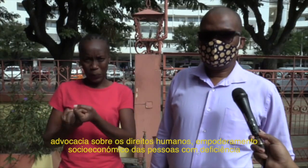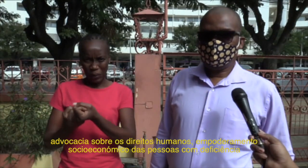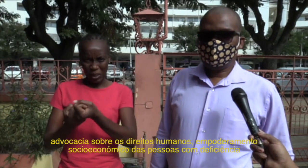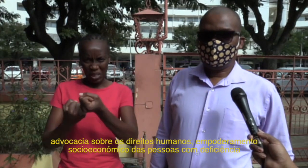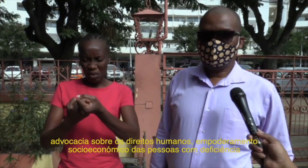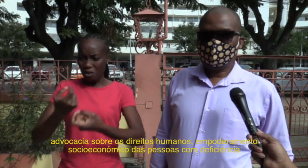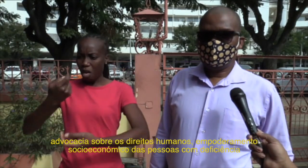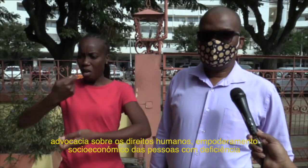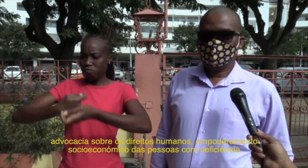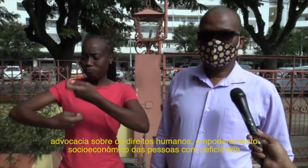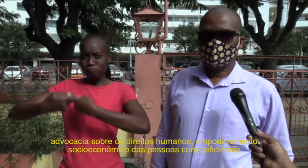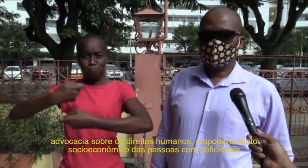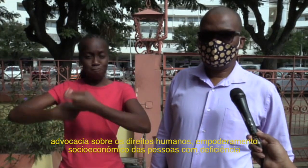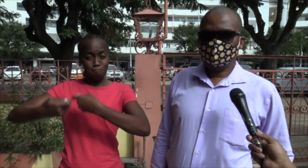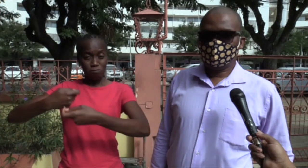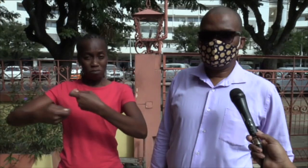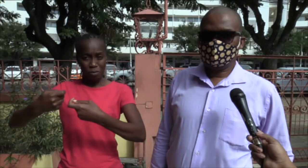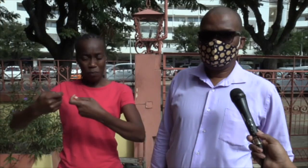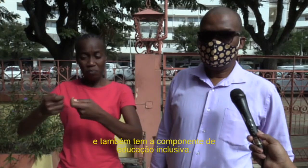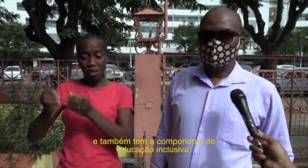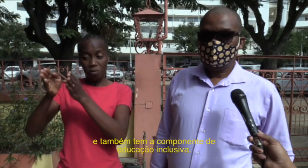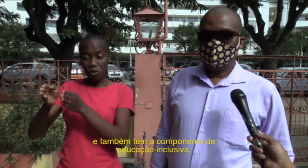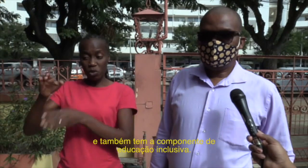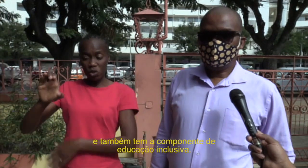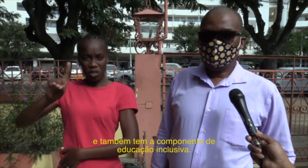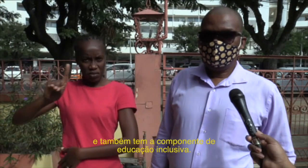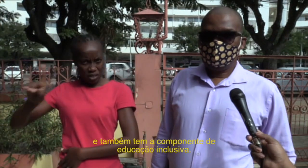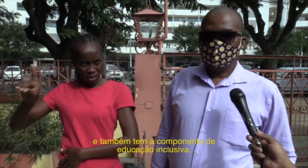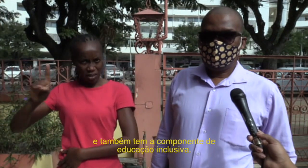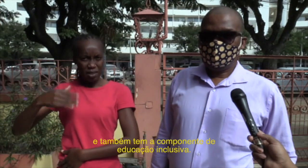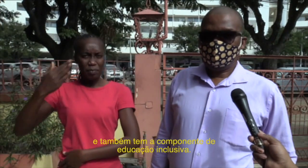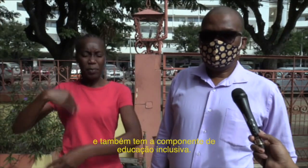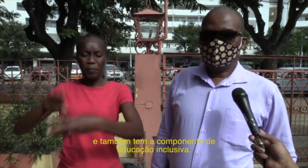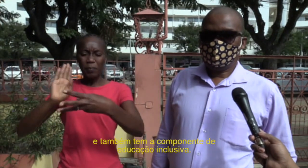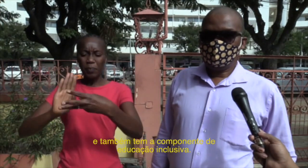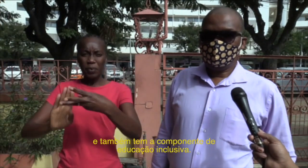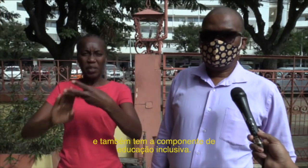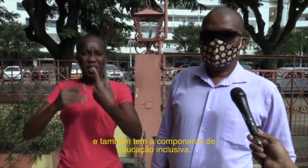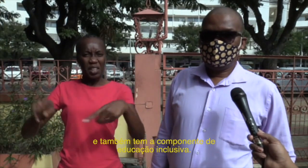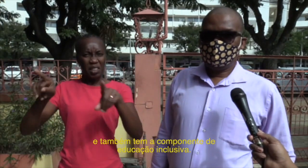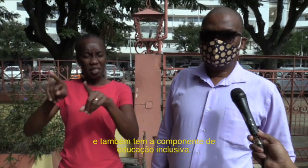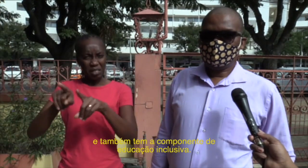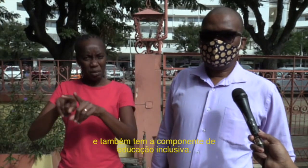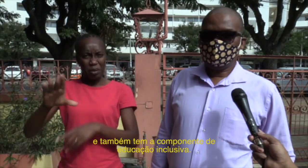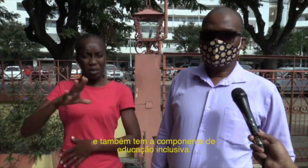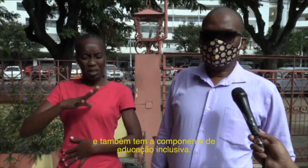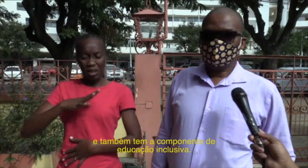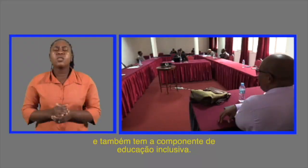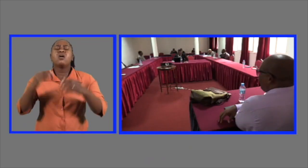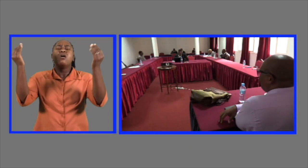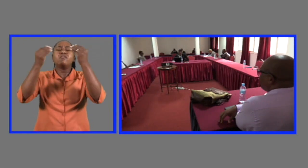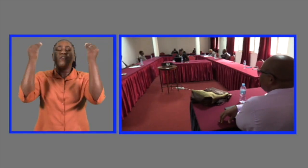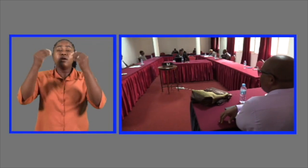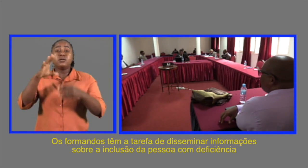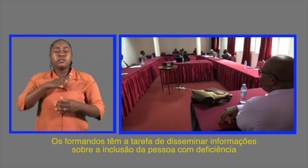socioeconômico das pessoas com deficiência e também tem a componente de educação inclusiva